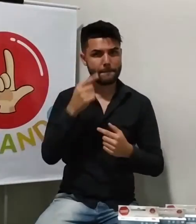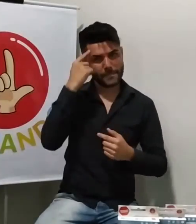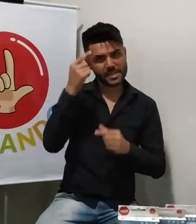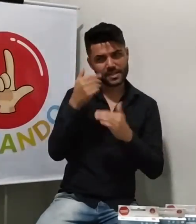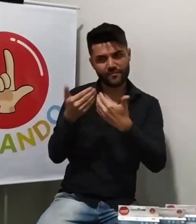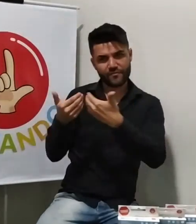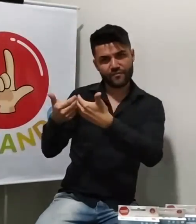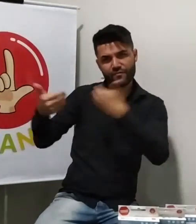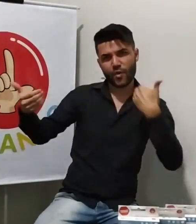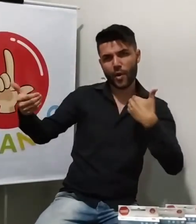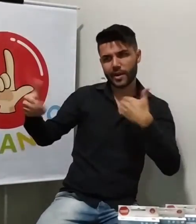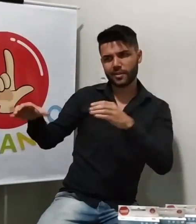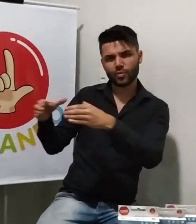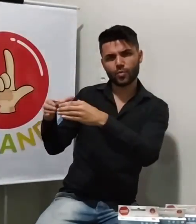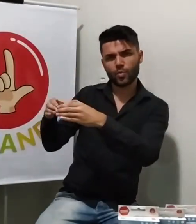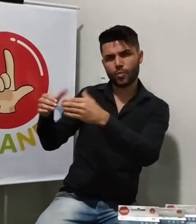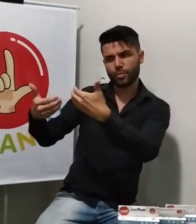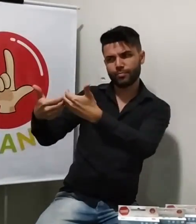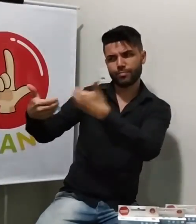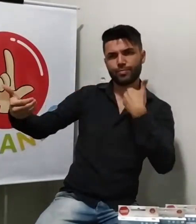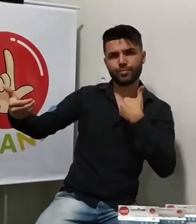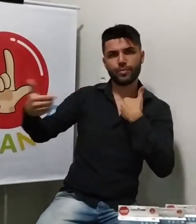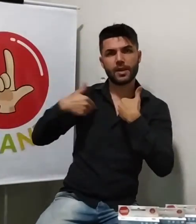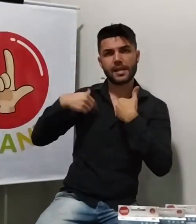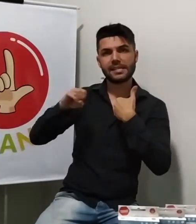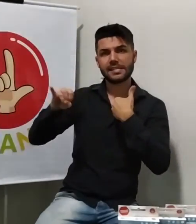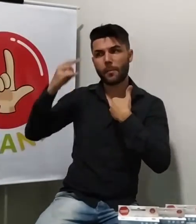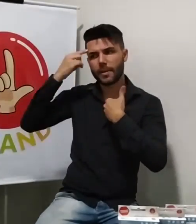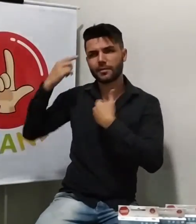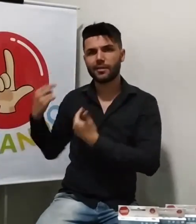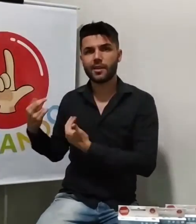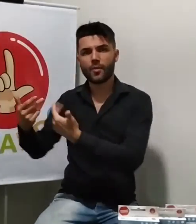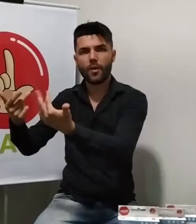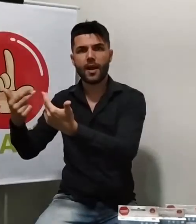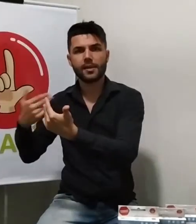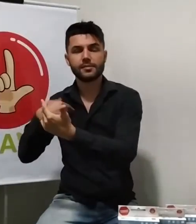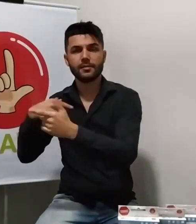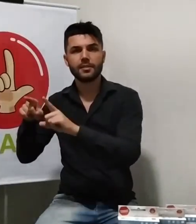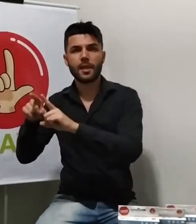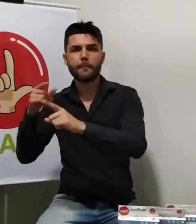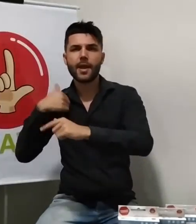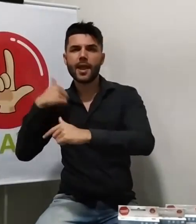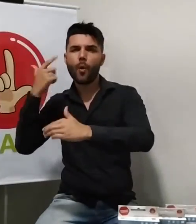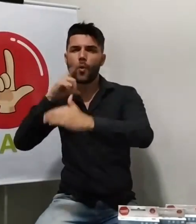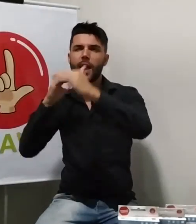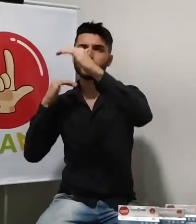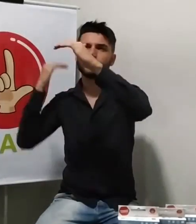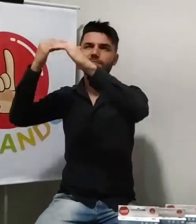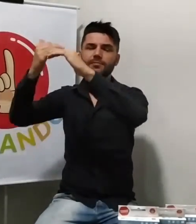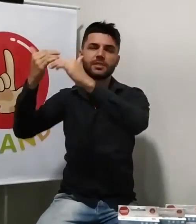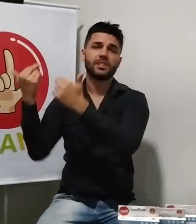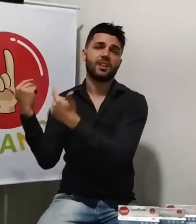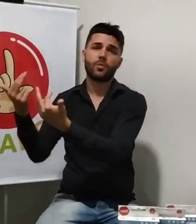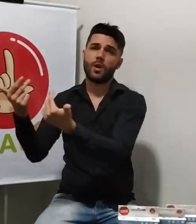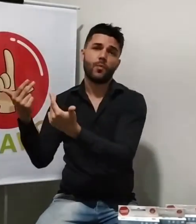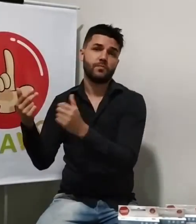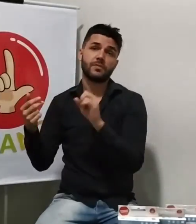se comportar e agir como a maioria, os seus resultados serão como a maioria. Agora, se você quer ser como a maioria, tudo bem. Seja feliz sendo